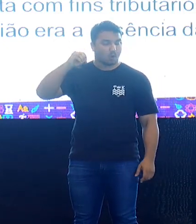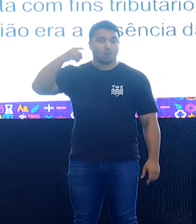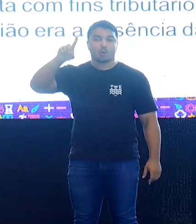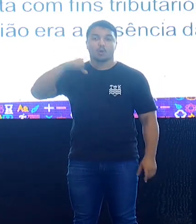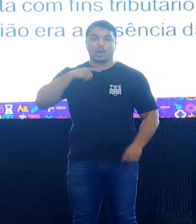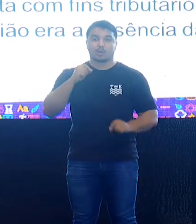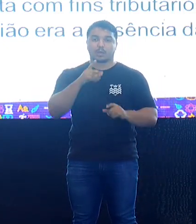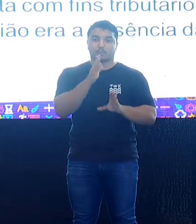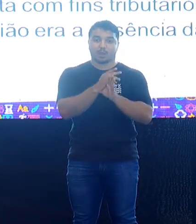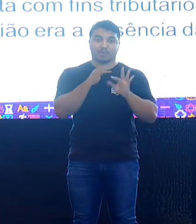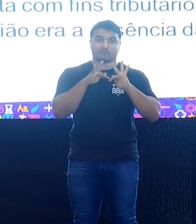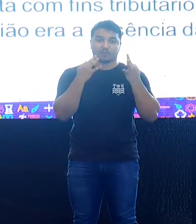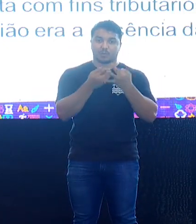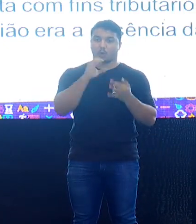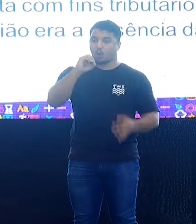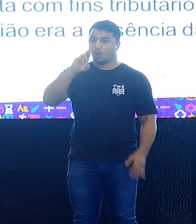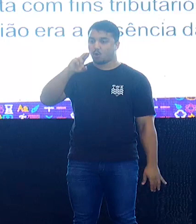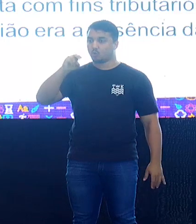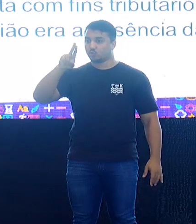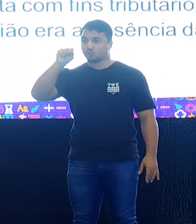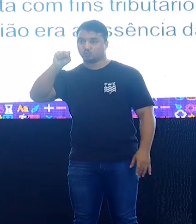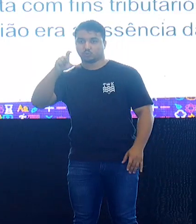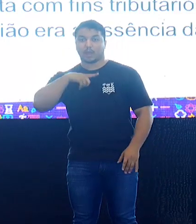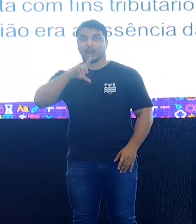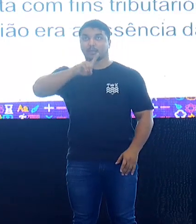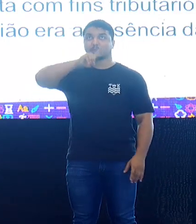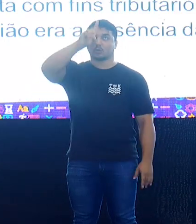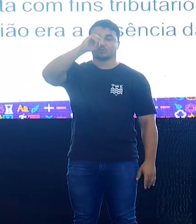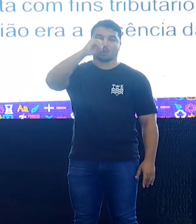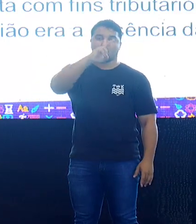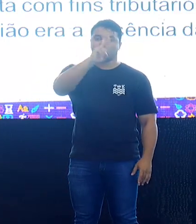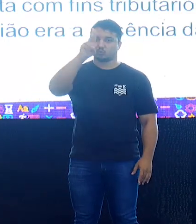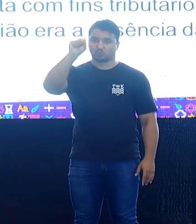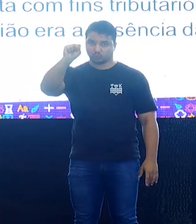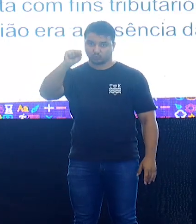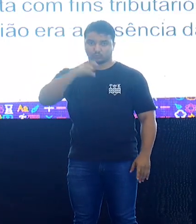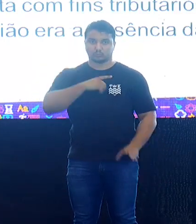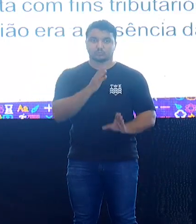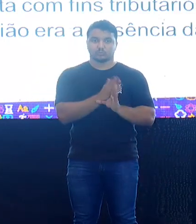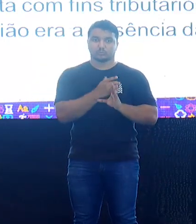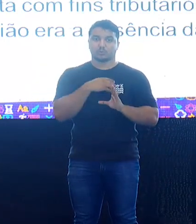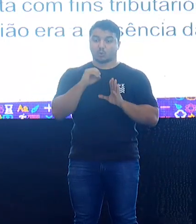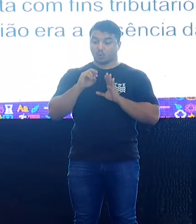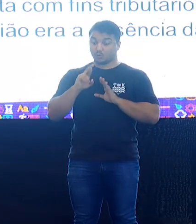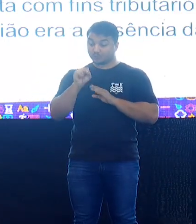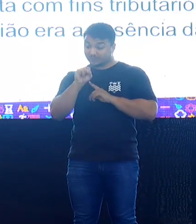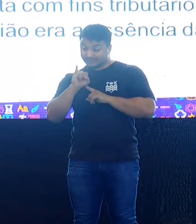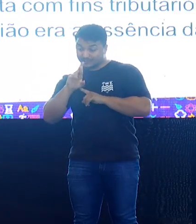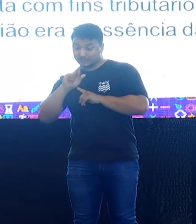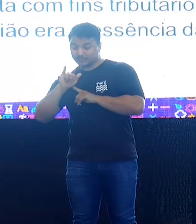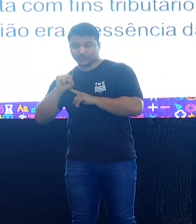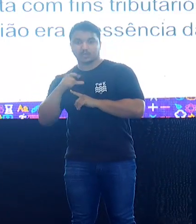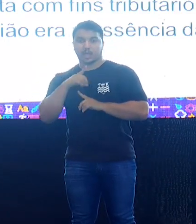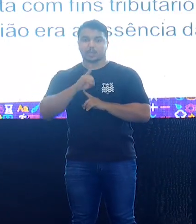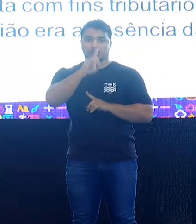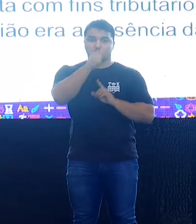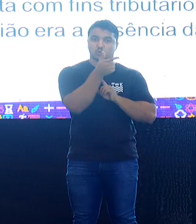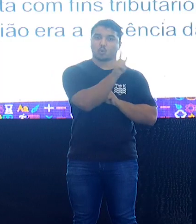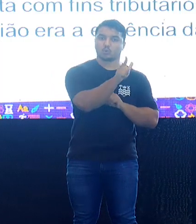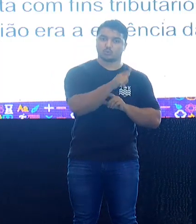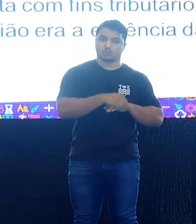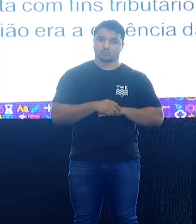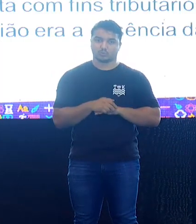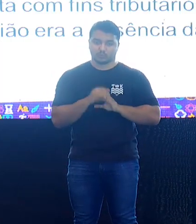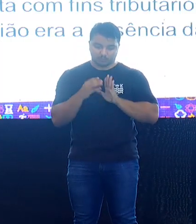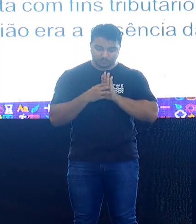Horus, um deus. Acreditava que o faraó era a reencarnação de Osíris, um outro deus. Aí você